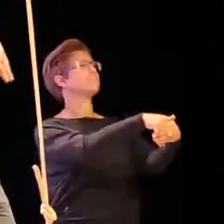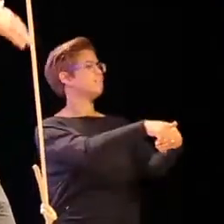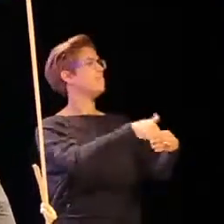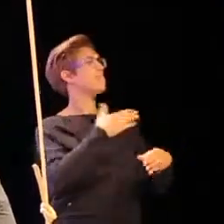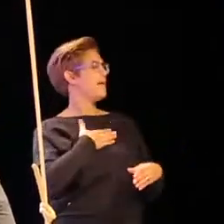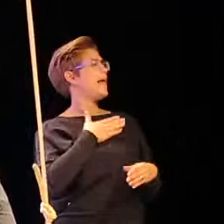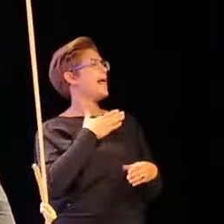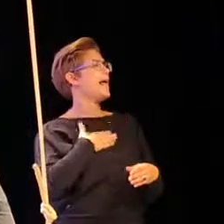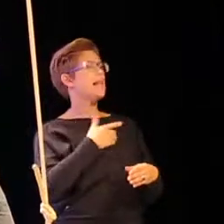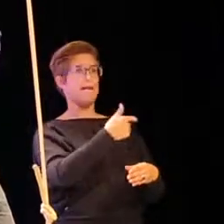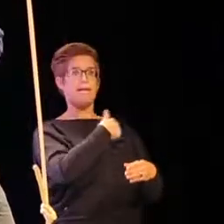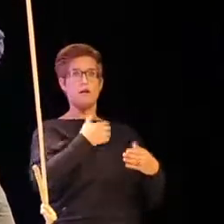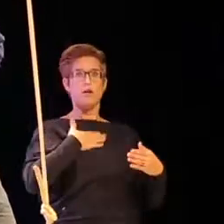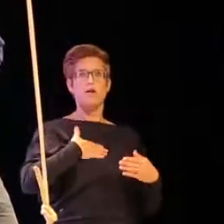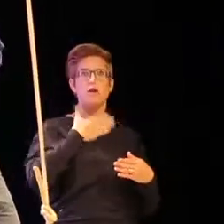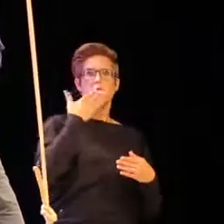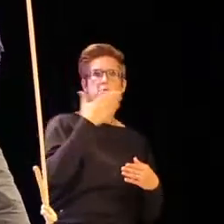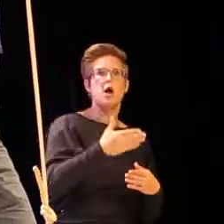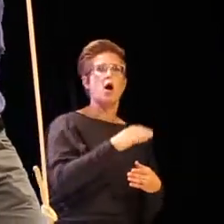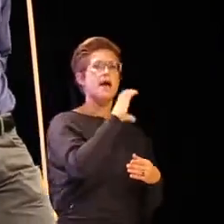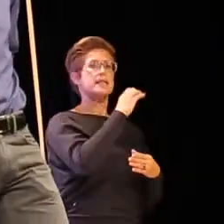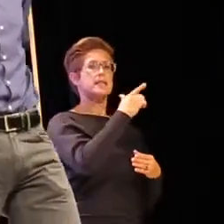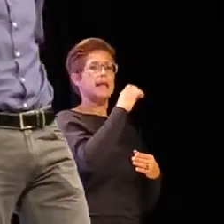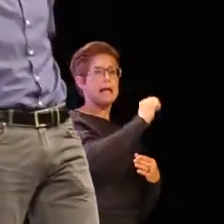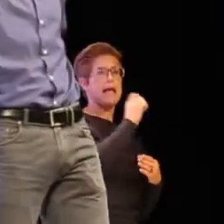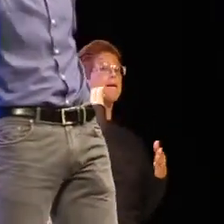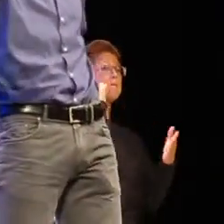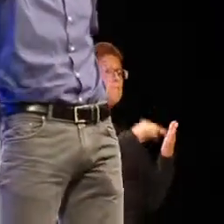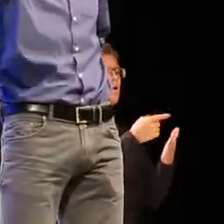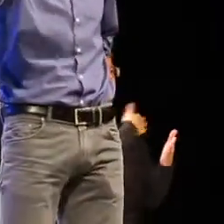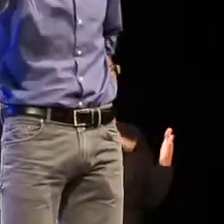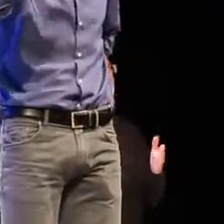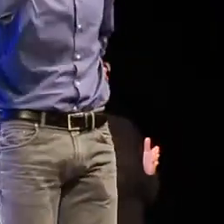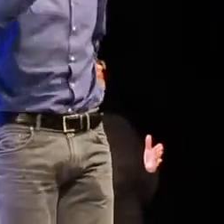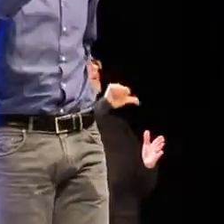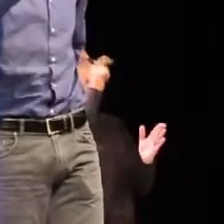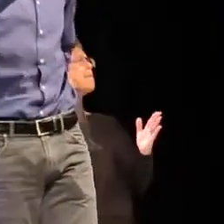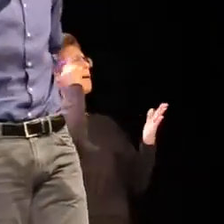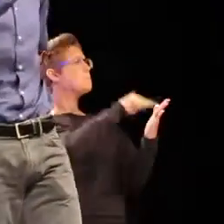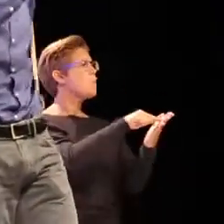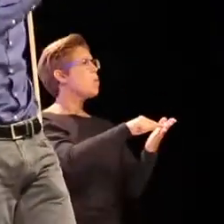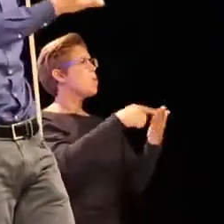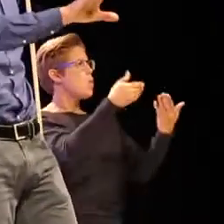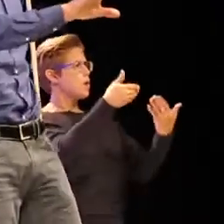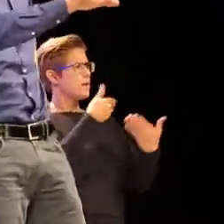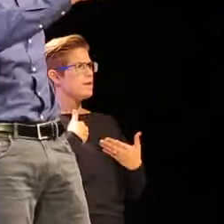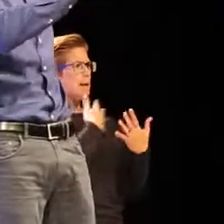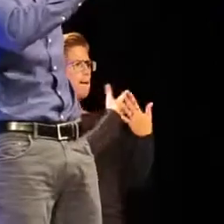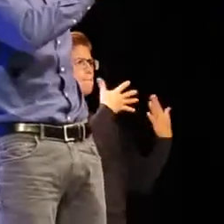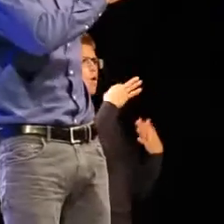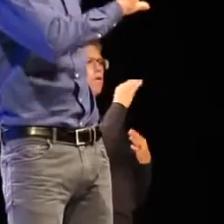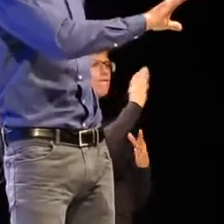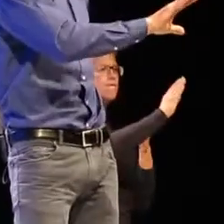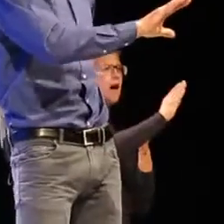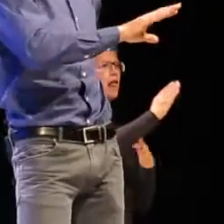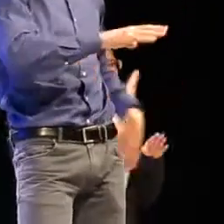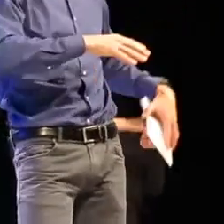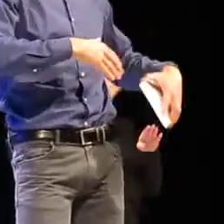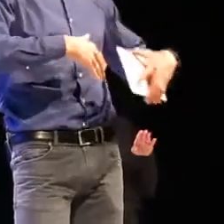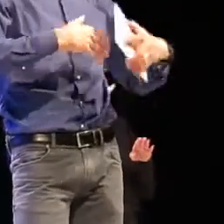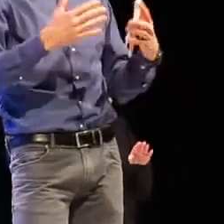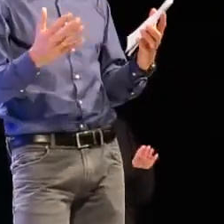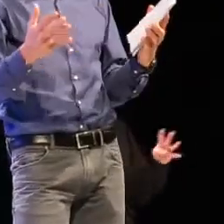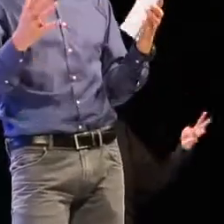Vi välkomnar de stora SDG-målen. Vi välkomnar skarpa mål för biologisk mångfald, luftföroreningar, färskvatten,